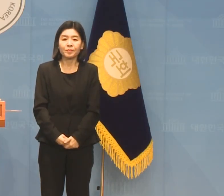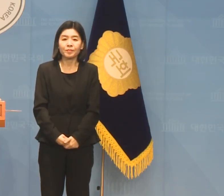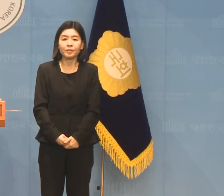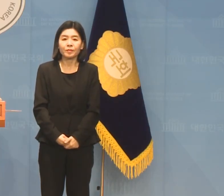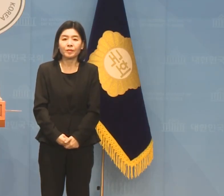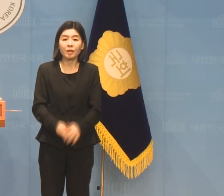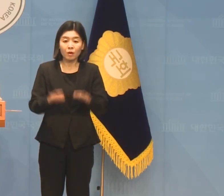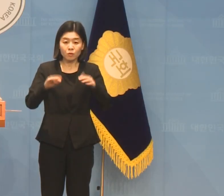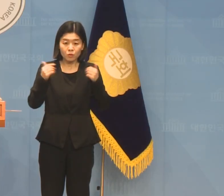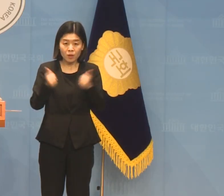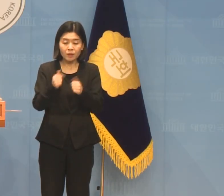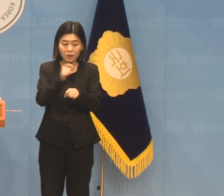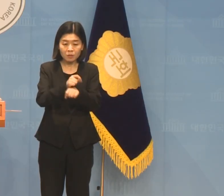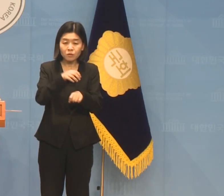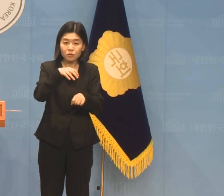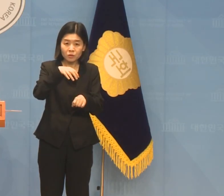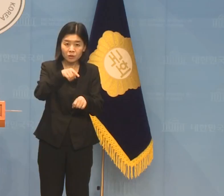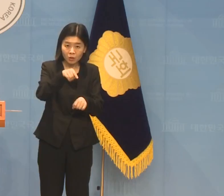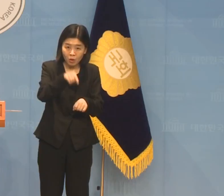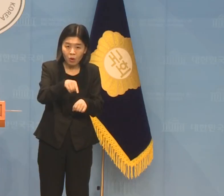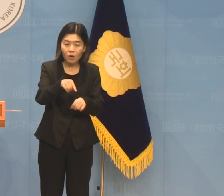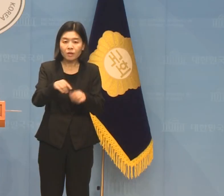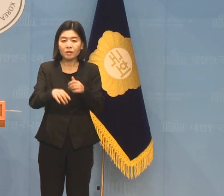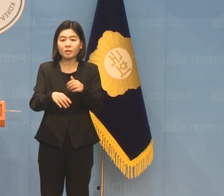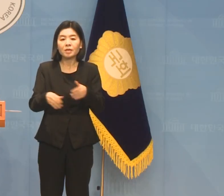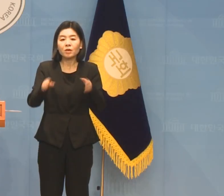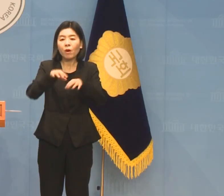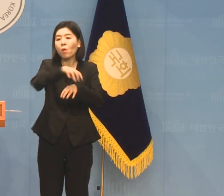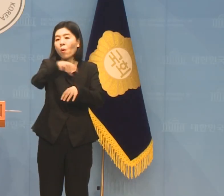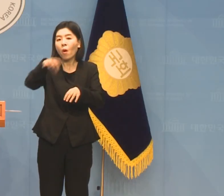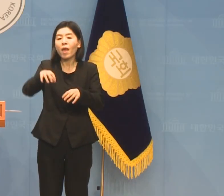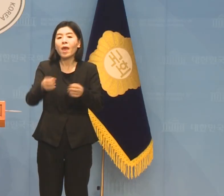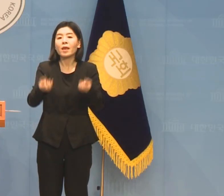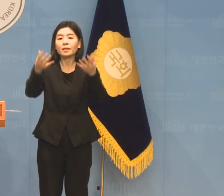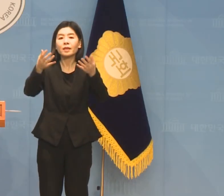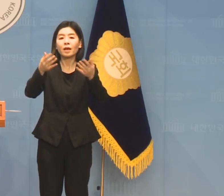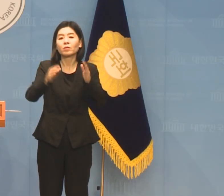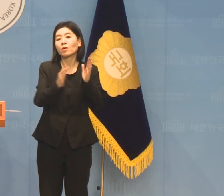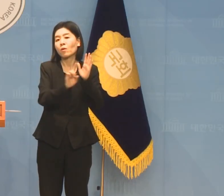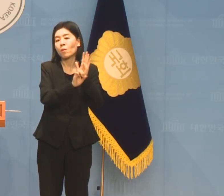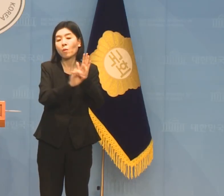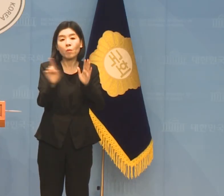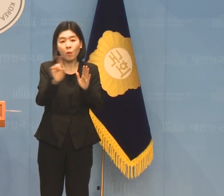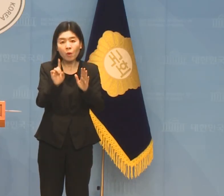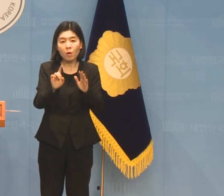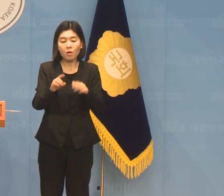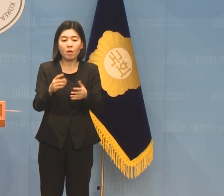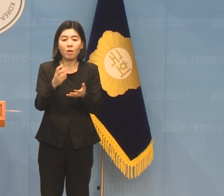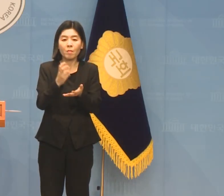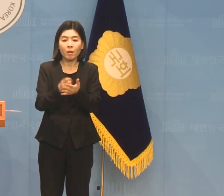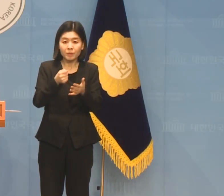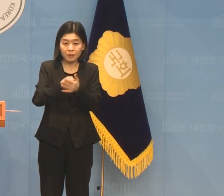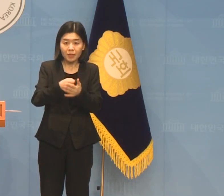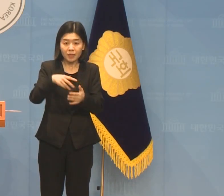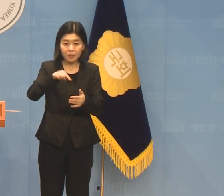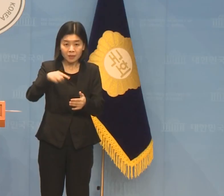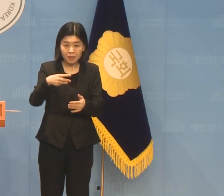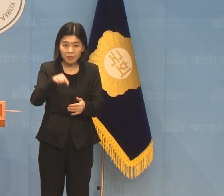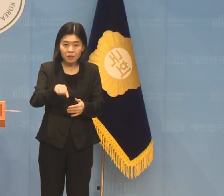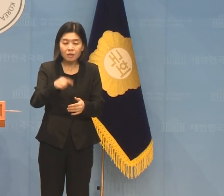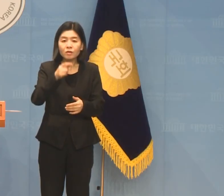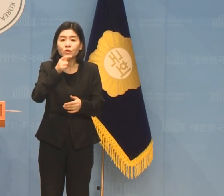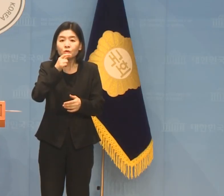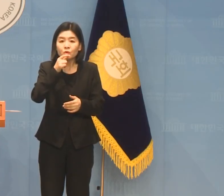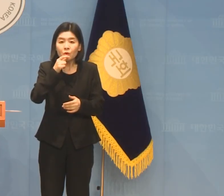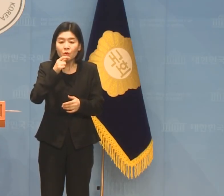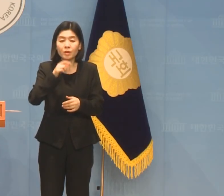이번 주 국회 사무처와 소속기관의 주요 행사와 발간물입니다. 국회 법제실은 수요일 23일